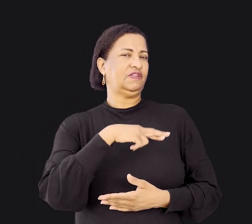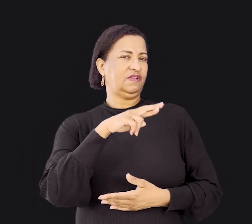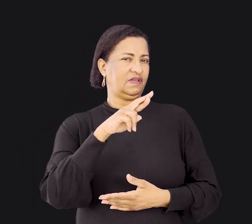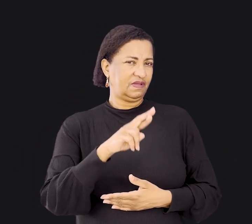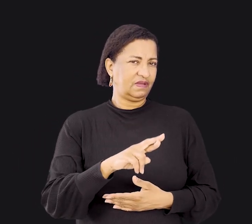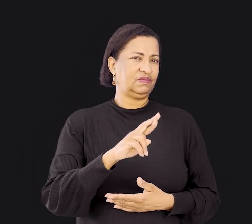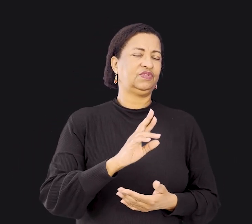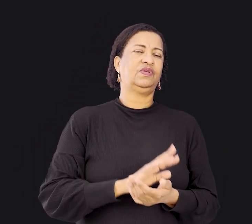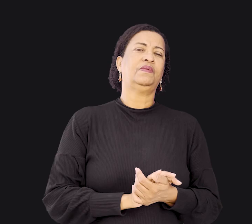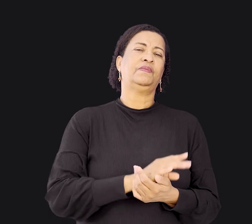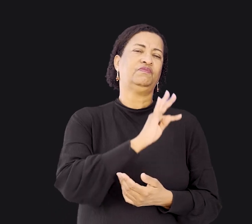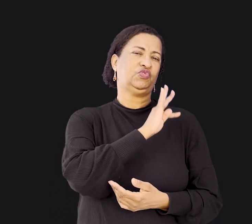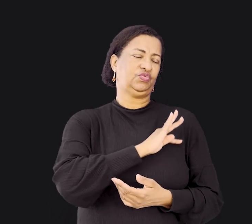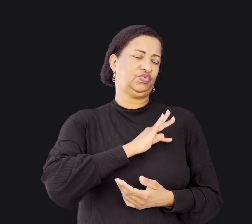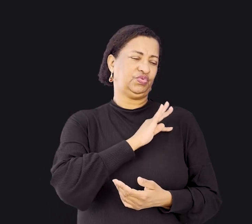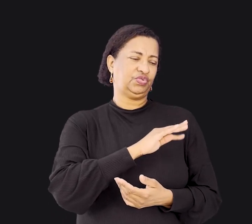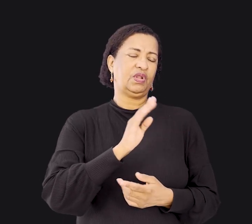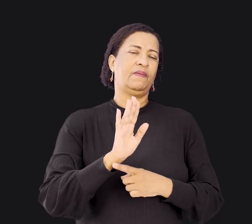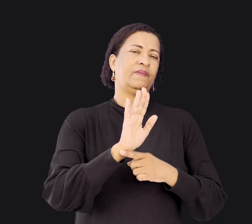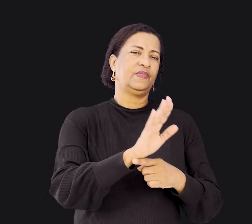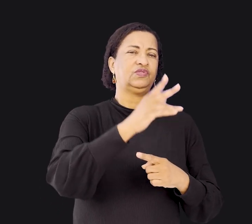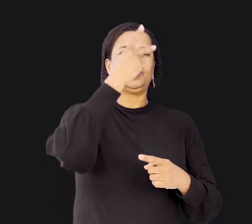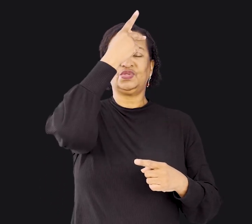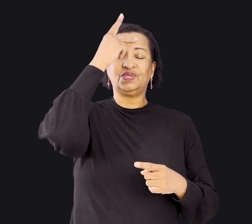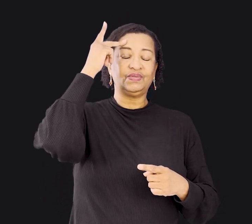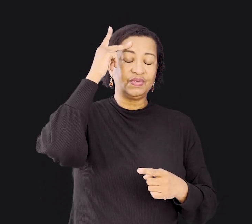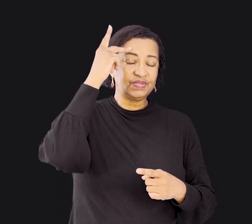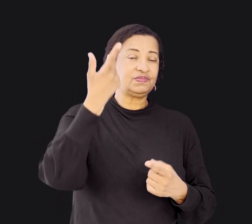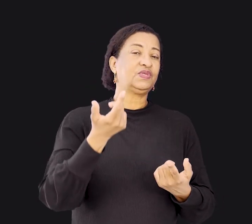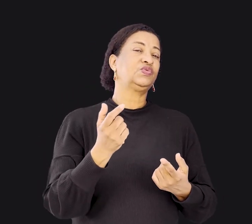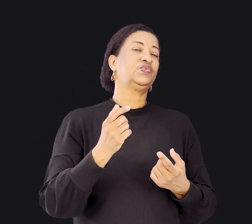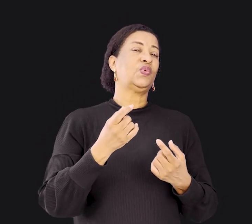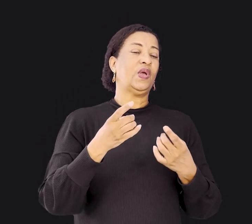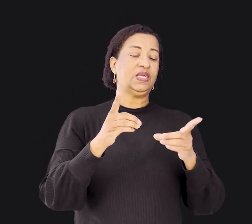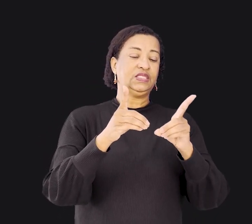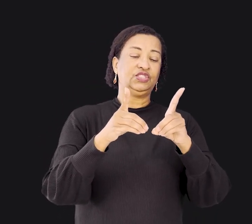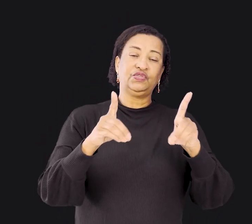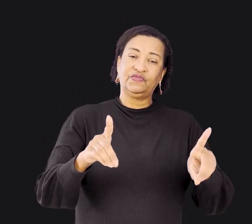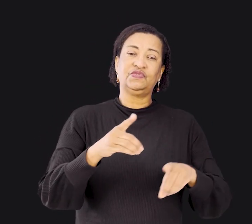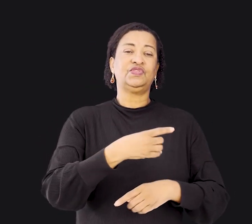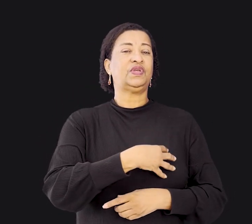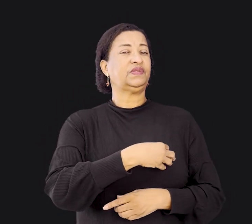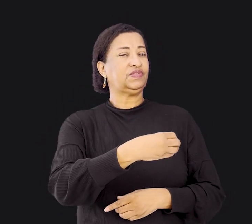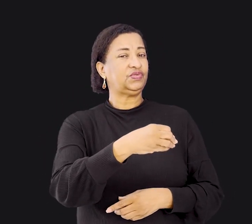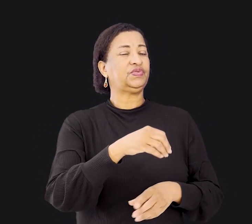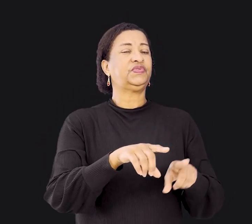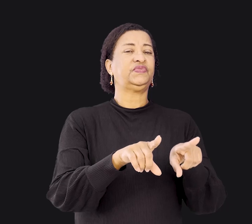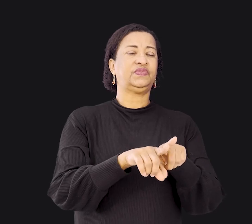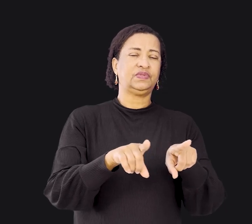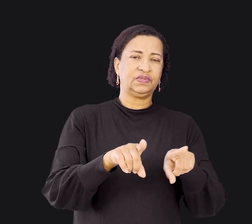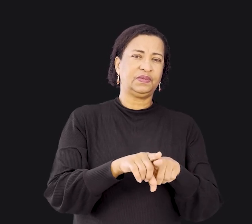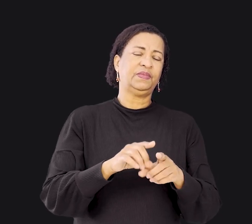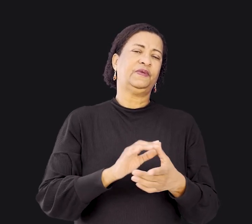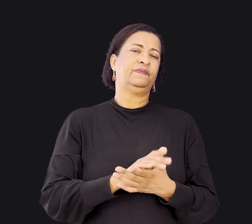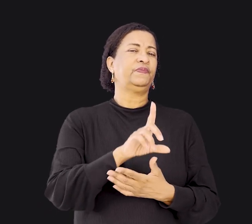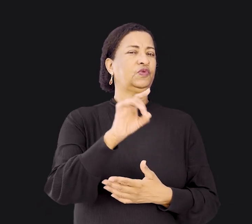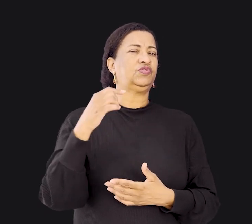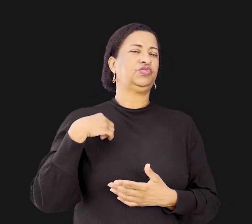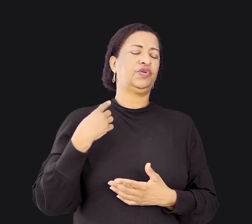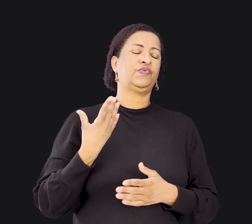por Tiago, ajudando a estas pessoas divorciadas e a seus filhos. Um dia, estava num orfanato